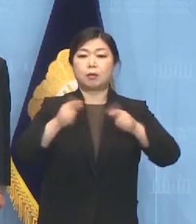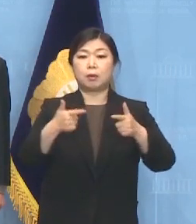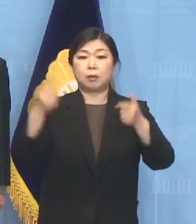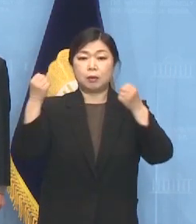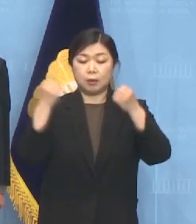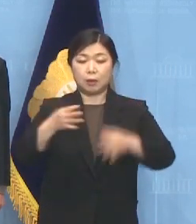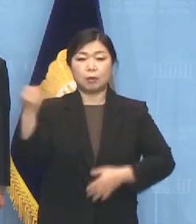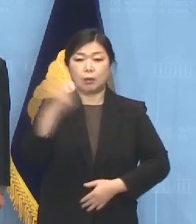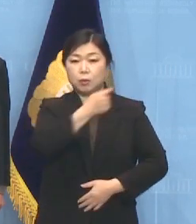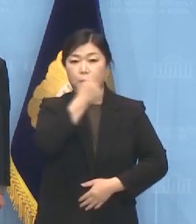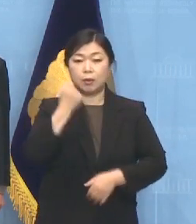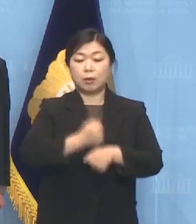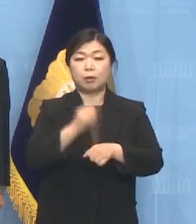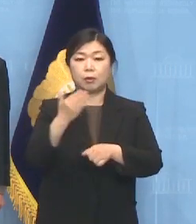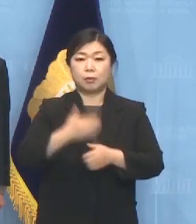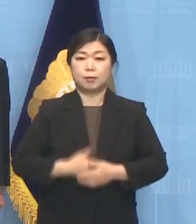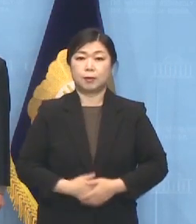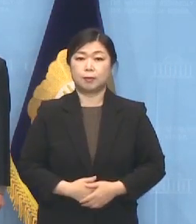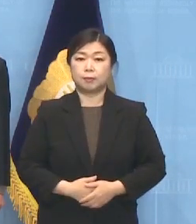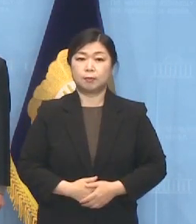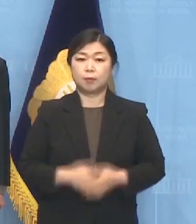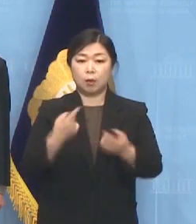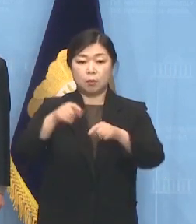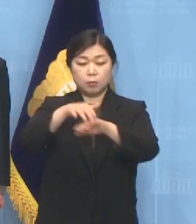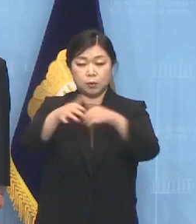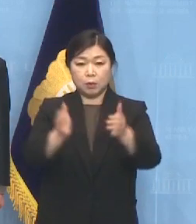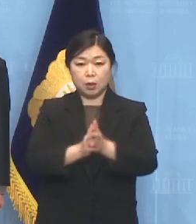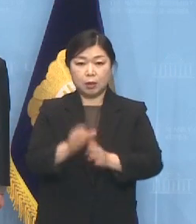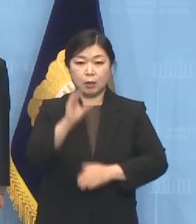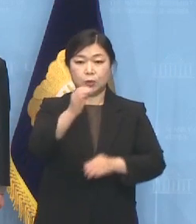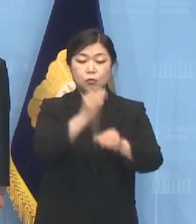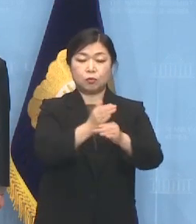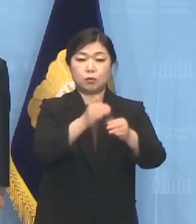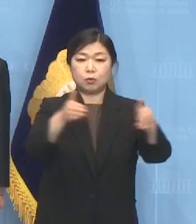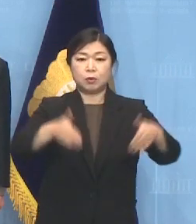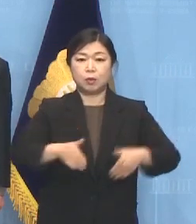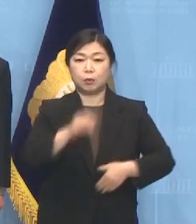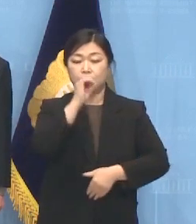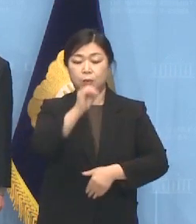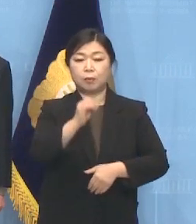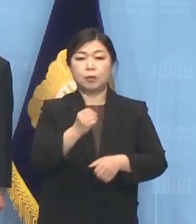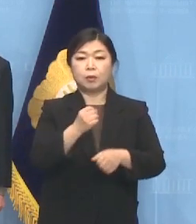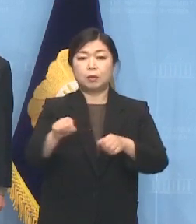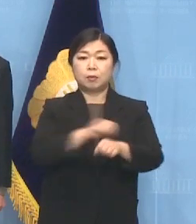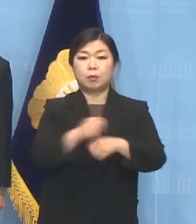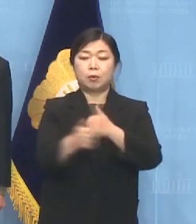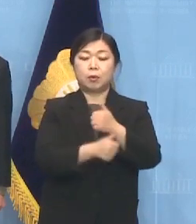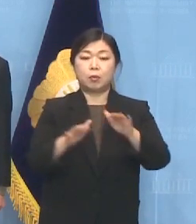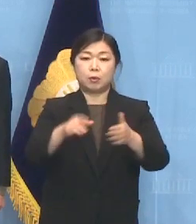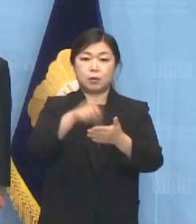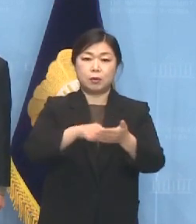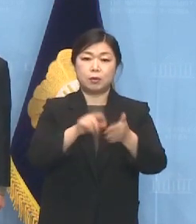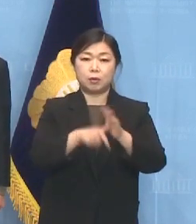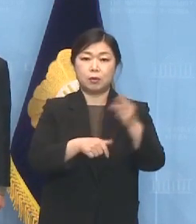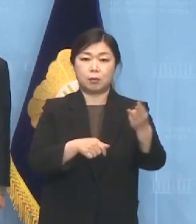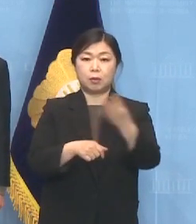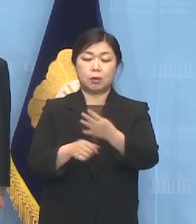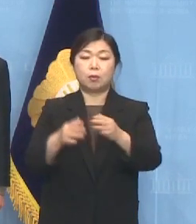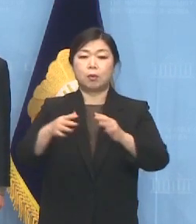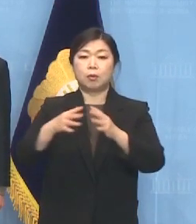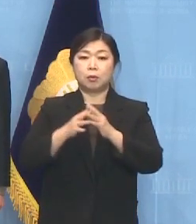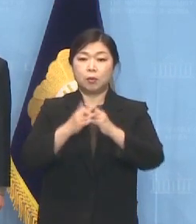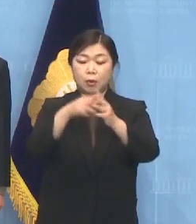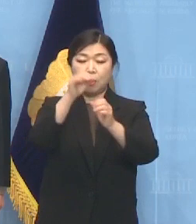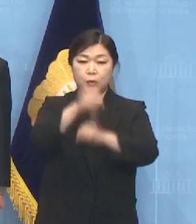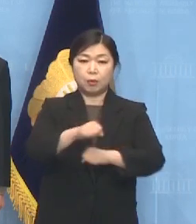다시금 확인하게 됩니다 더불어 민주당 탄소 정리 특위는 오늘 기자회견을 통해서 지 난로 3 세워 기호가 연장에 관한